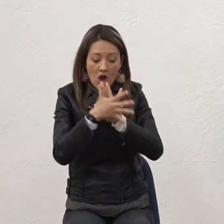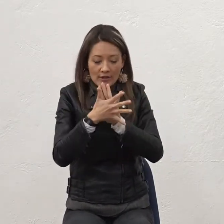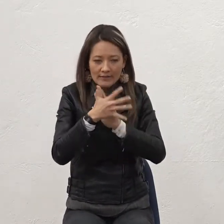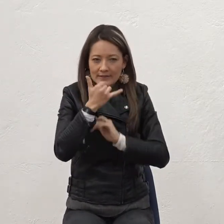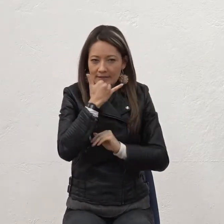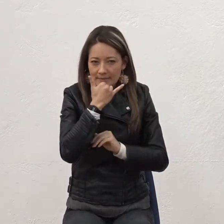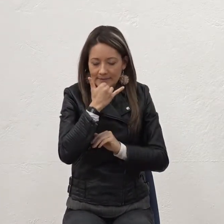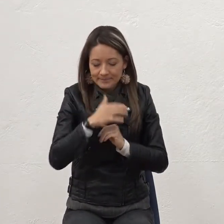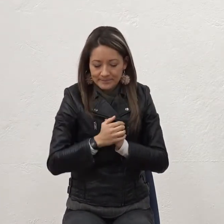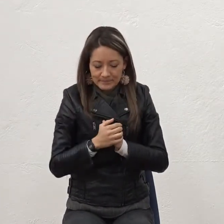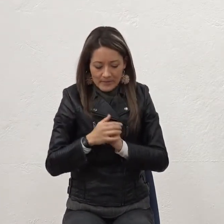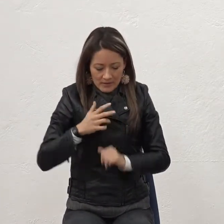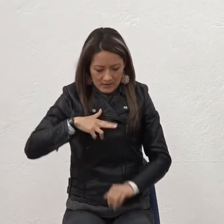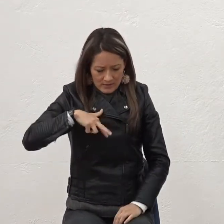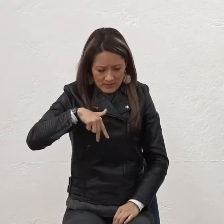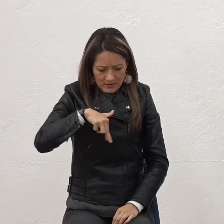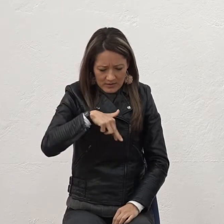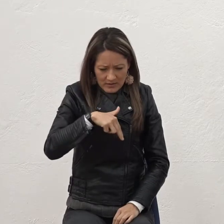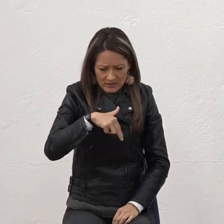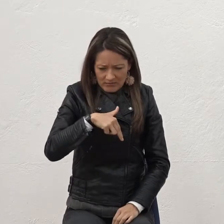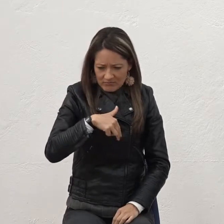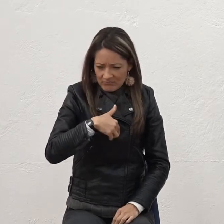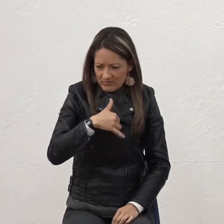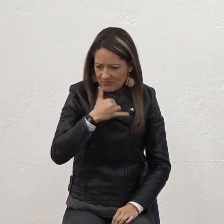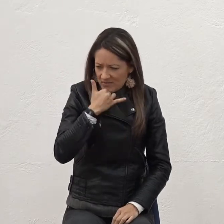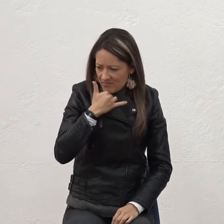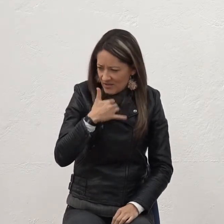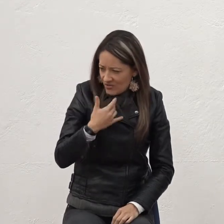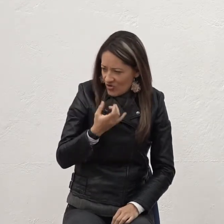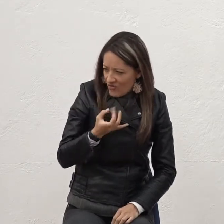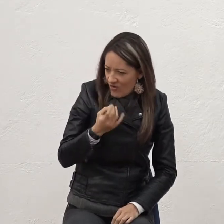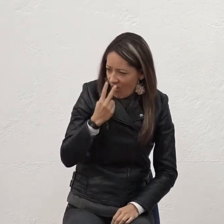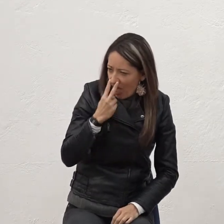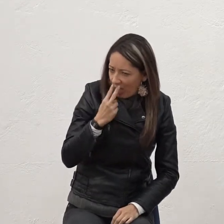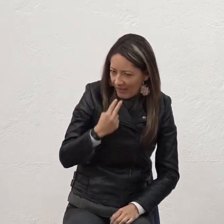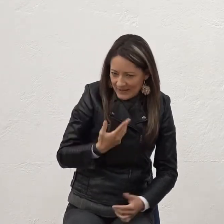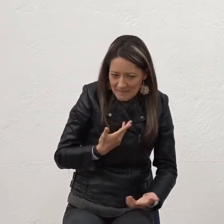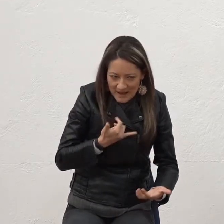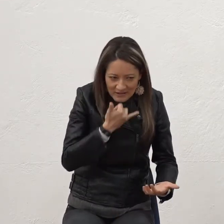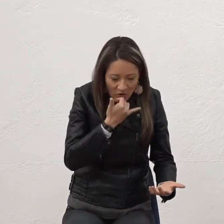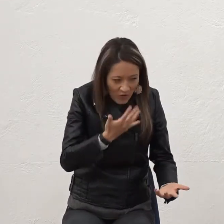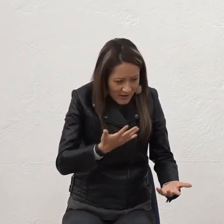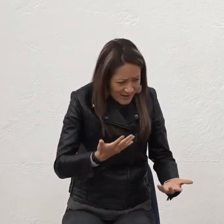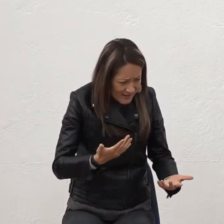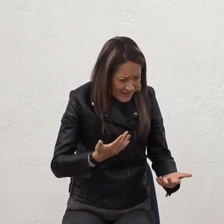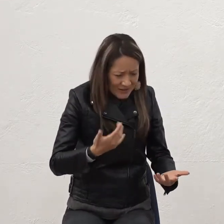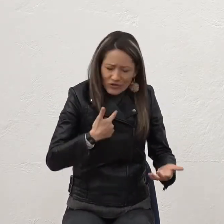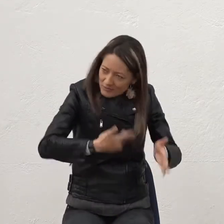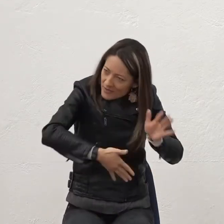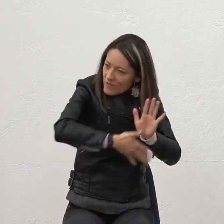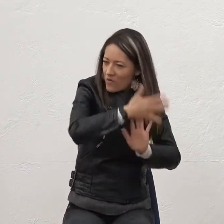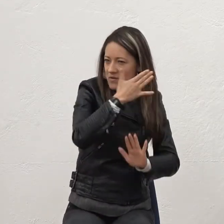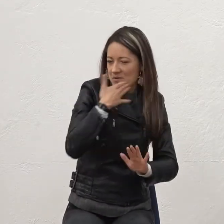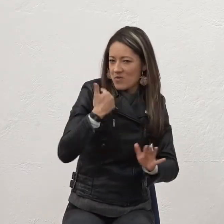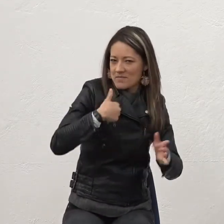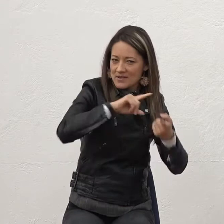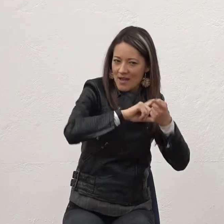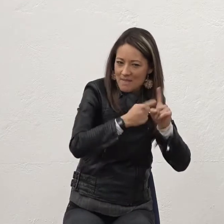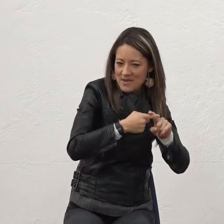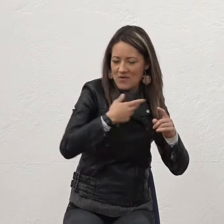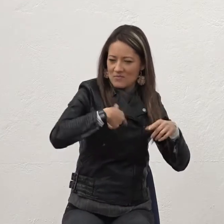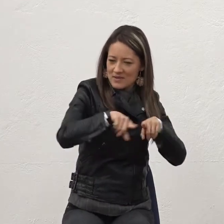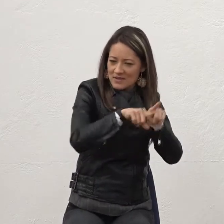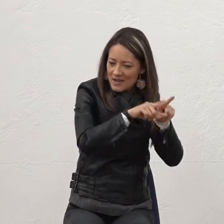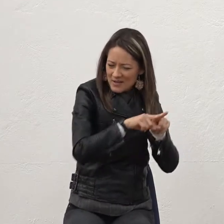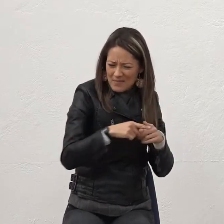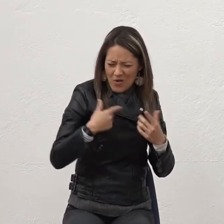camino, él mismo empezó: ¿pero qué pasa? Yo soy un bobo aquí. Yo me voy es con mis amigos, mis hermanos.